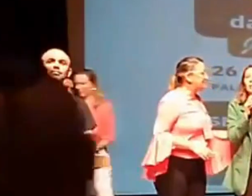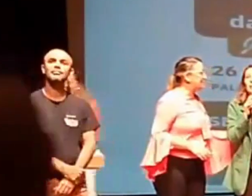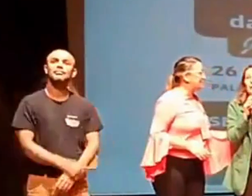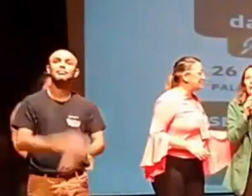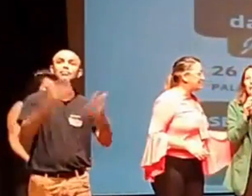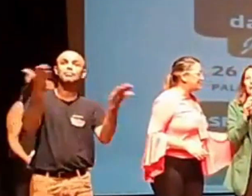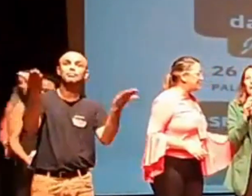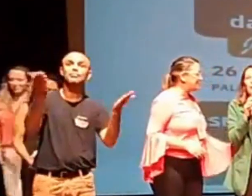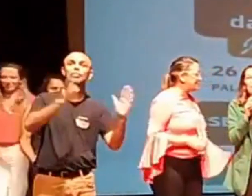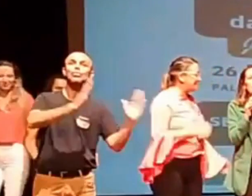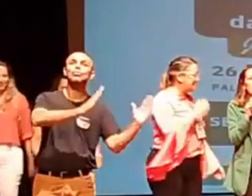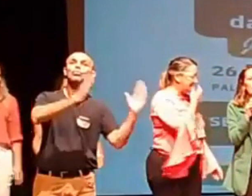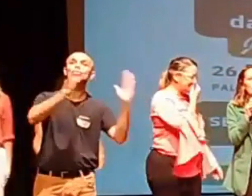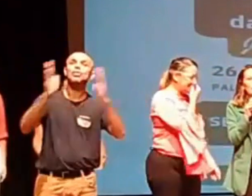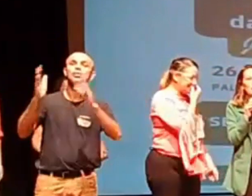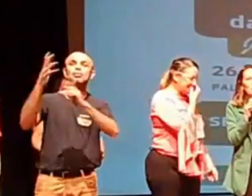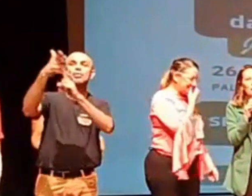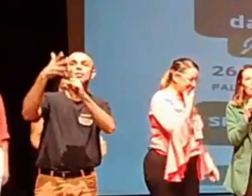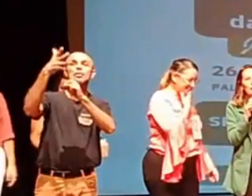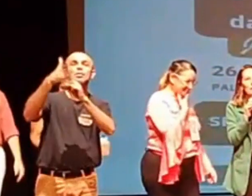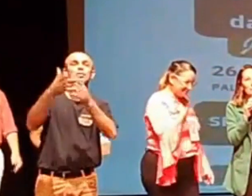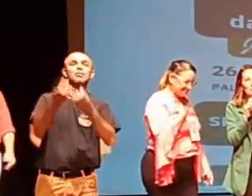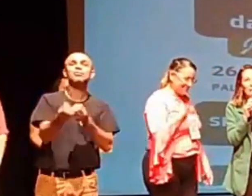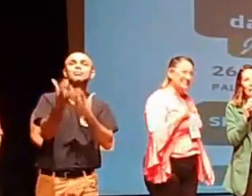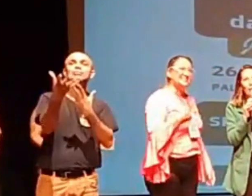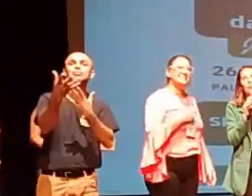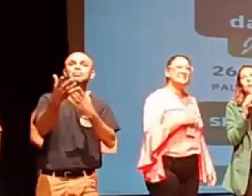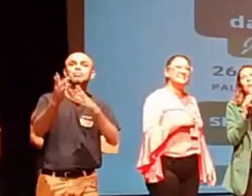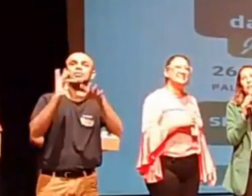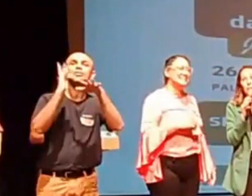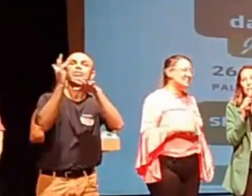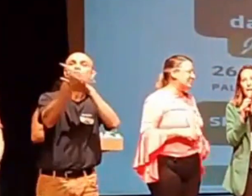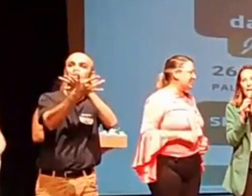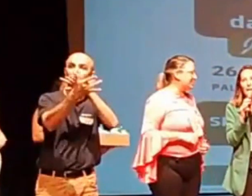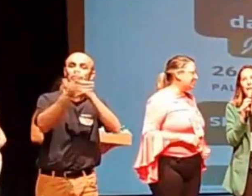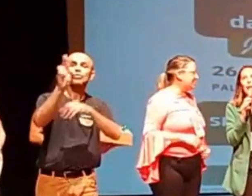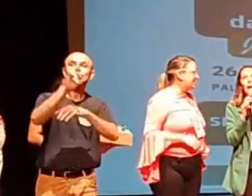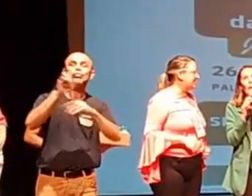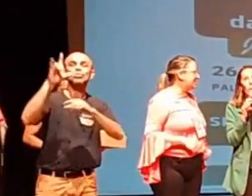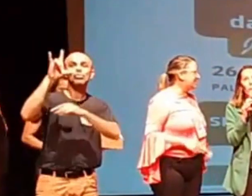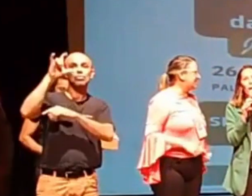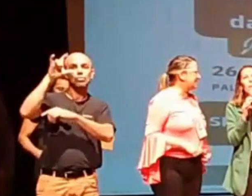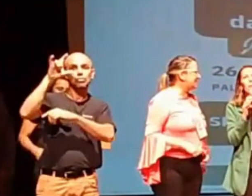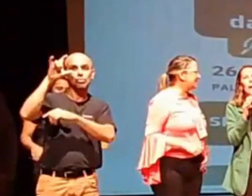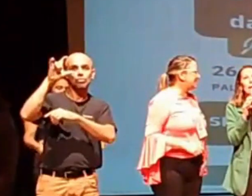Gente, durante a palestra eu acabei esquecendo de mencionar a minha rede social. Hoje eu utilizo o Instagram,